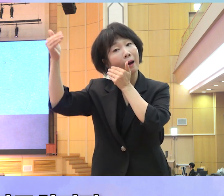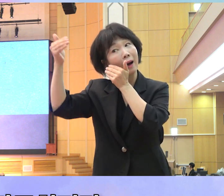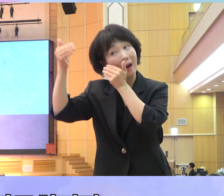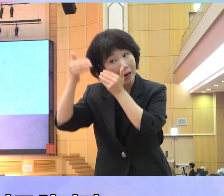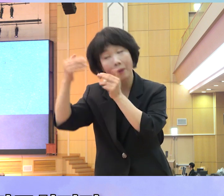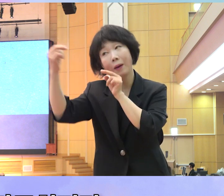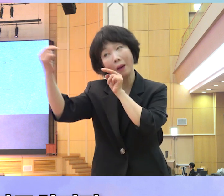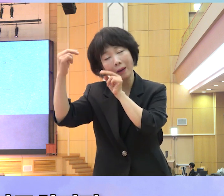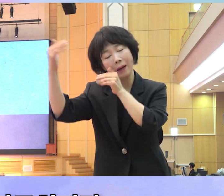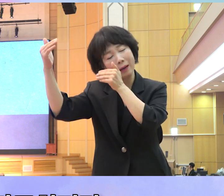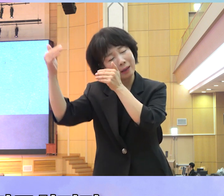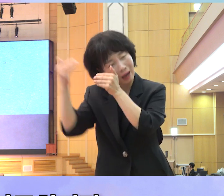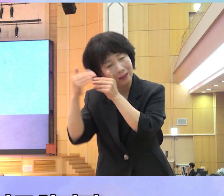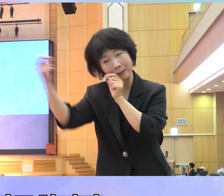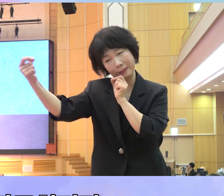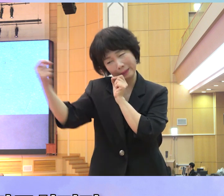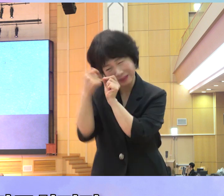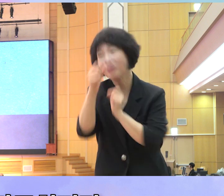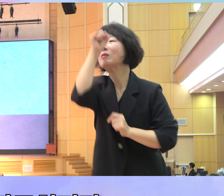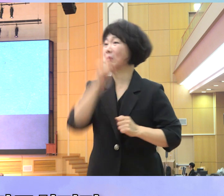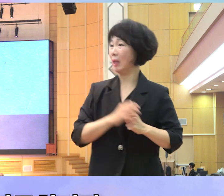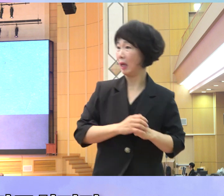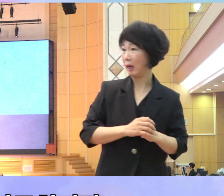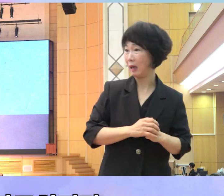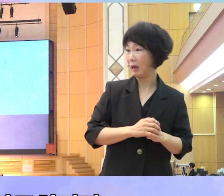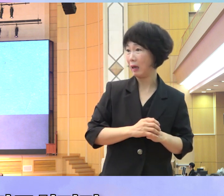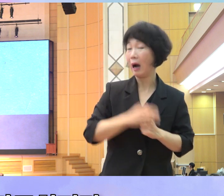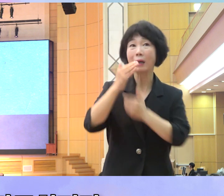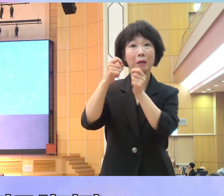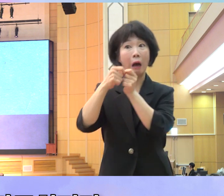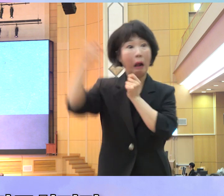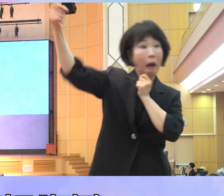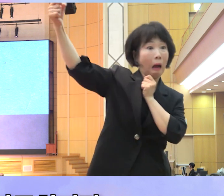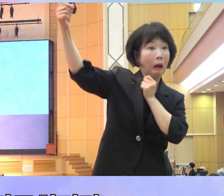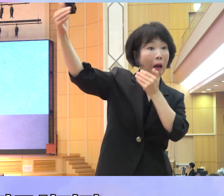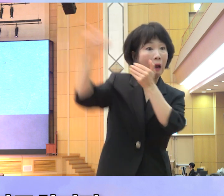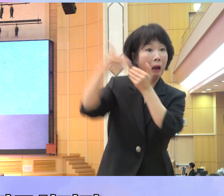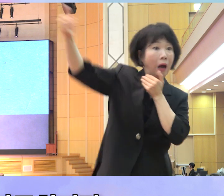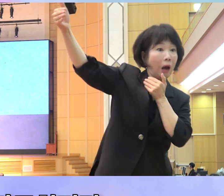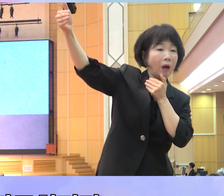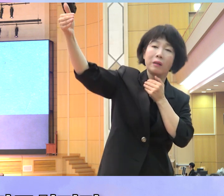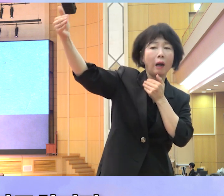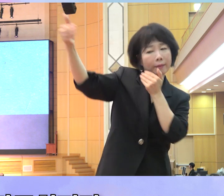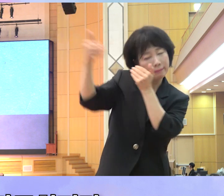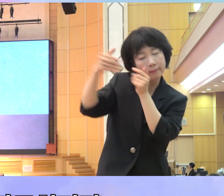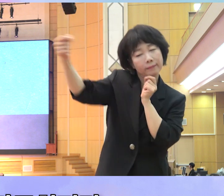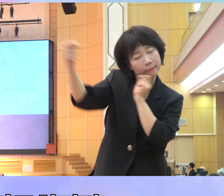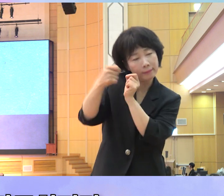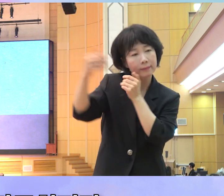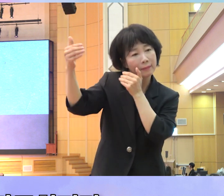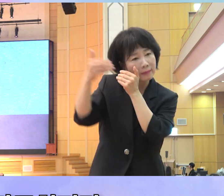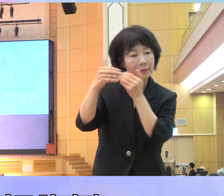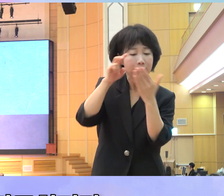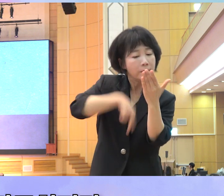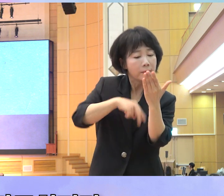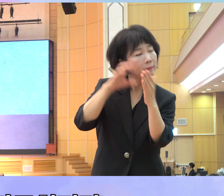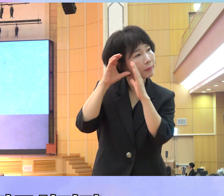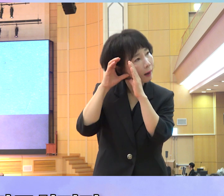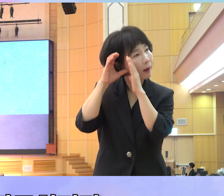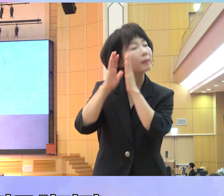시간을 가져보자 이거였는데, 이걸 못하는 거예요. 이거를 꼭 큐티 책으로 안 하시더라도